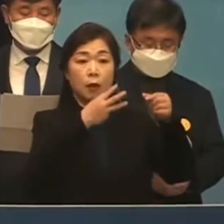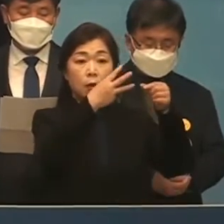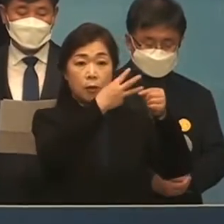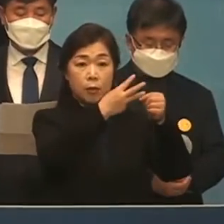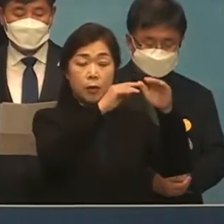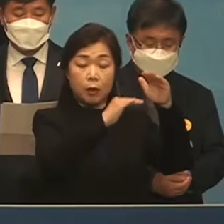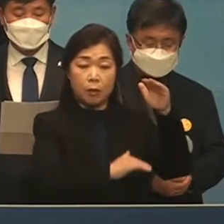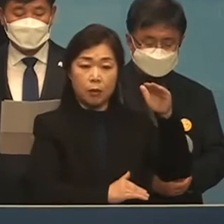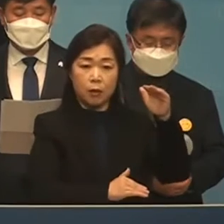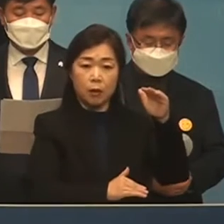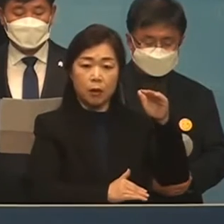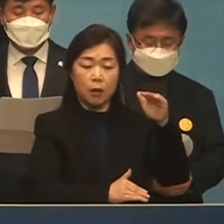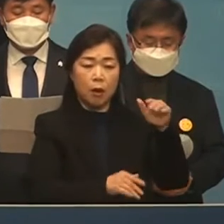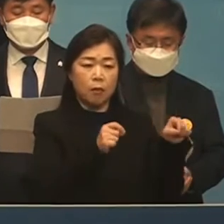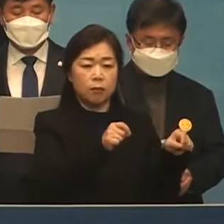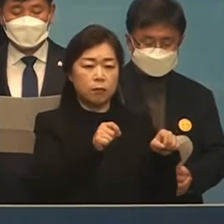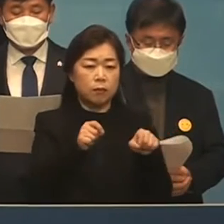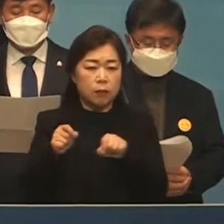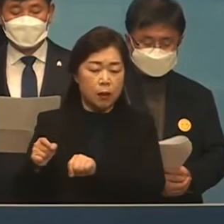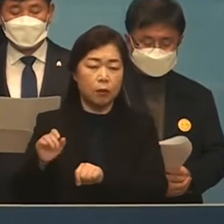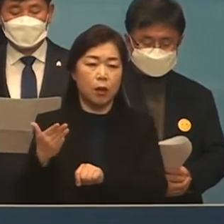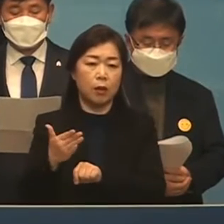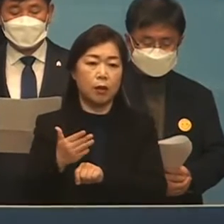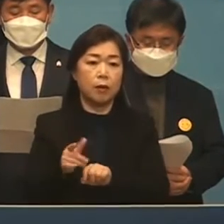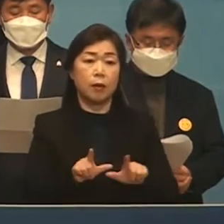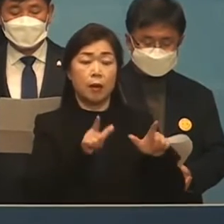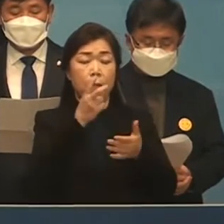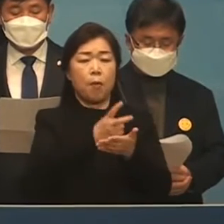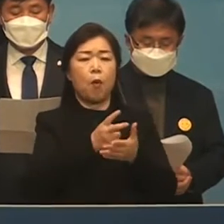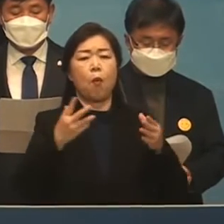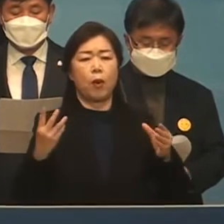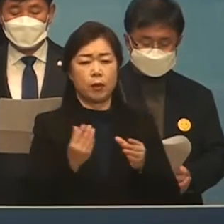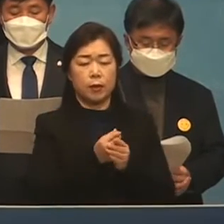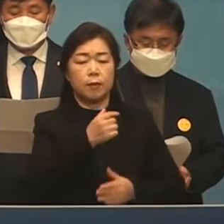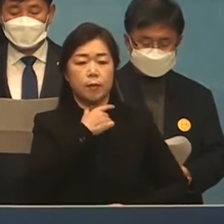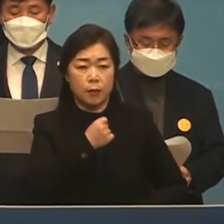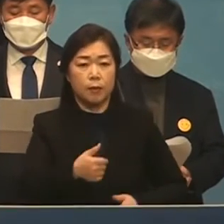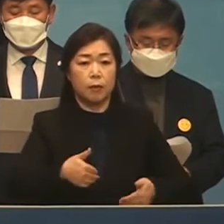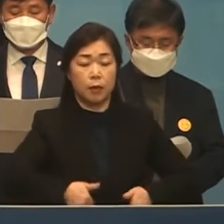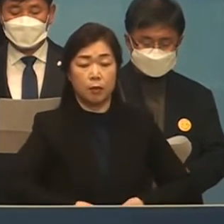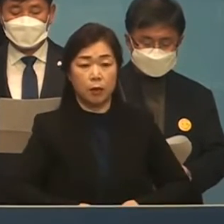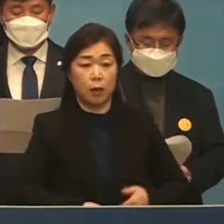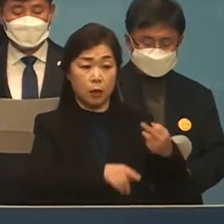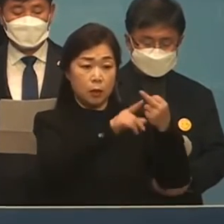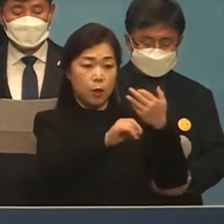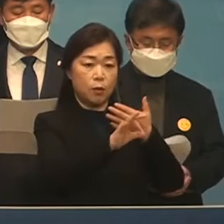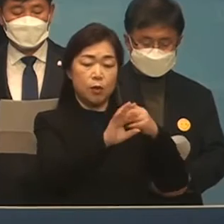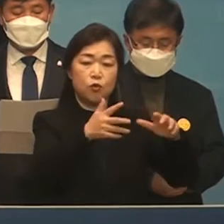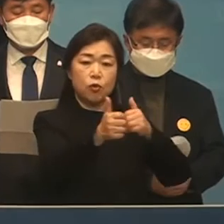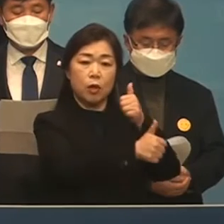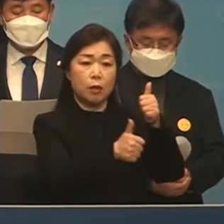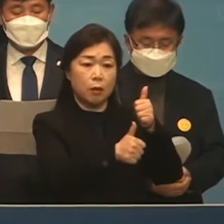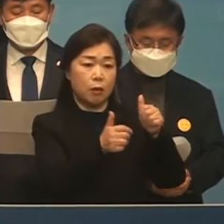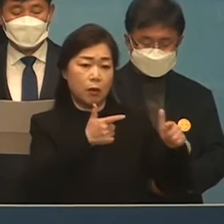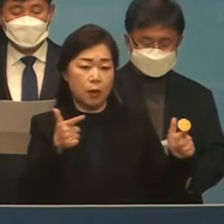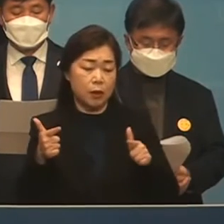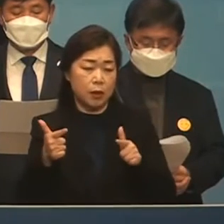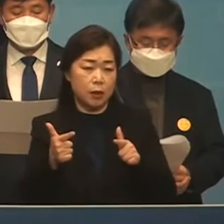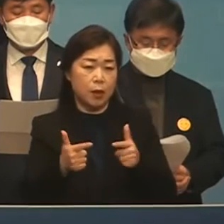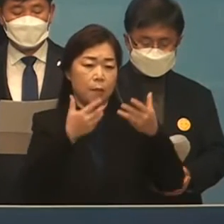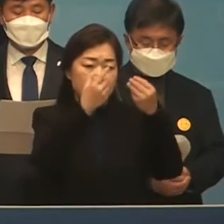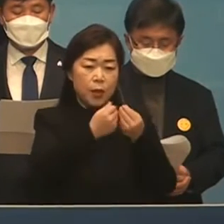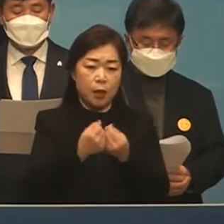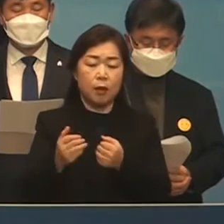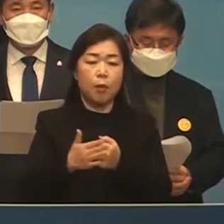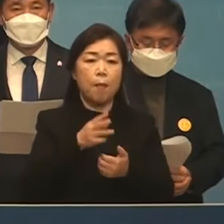셋째, 지체된 민생입법 완료의 원칙입니다. 12월 임시국회에서는 그간 갖가지 이유로